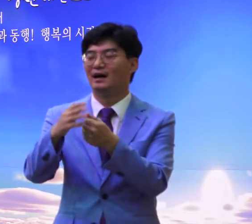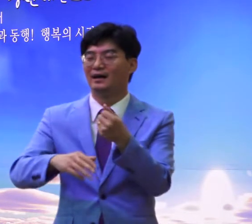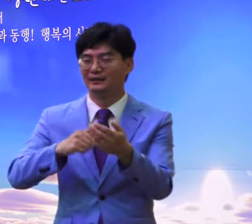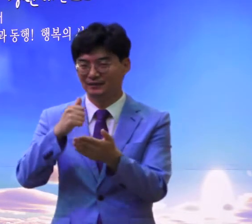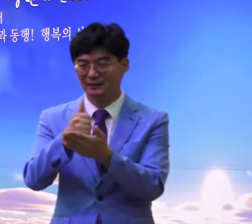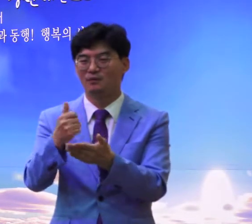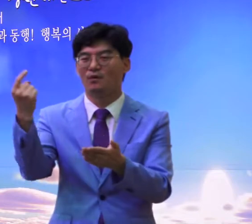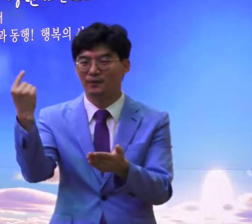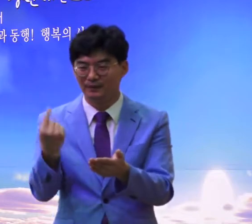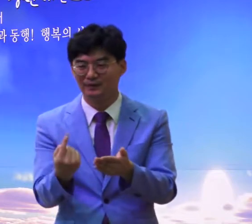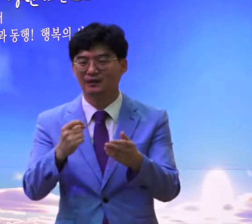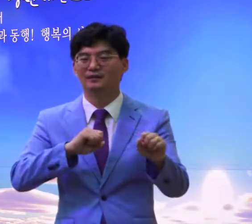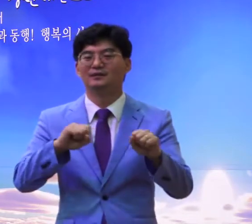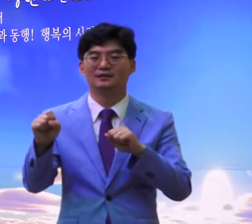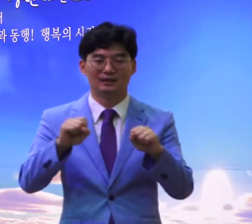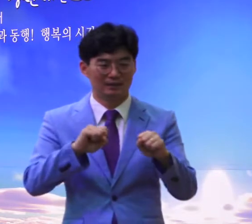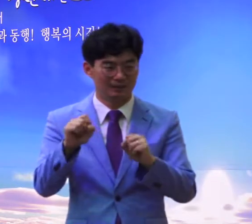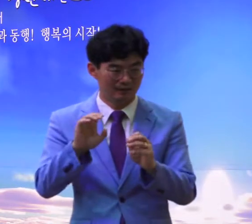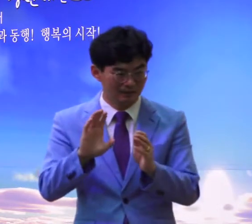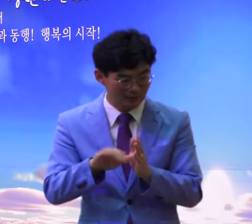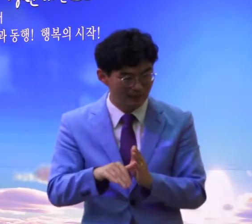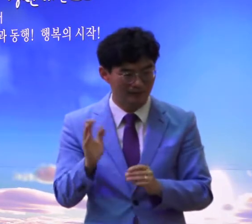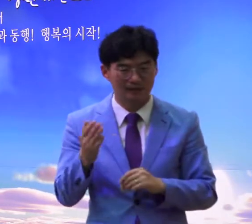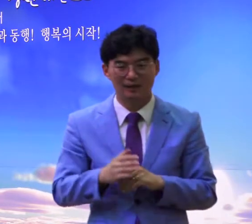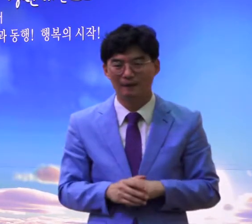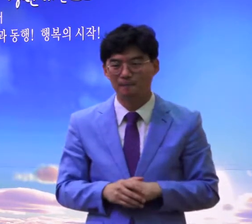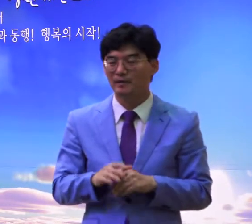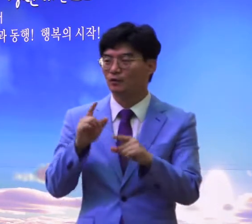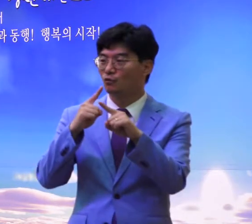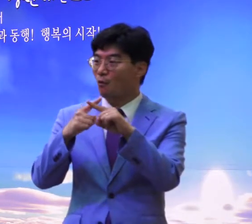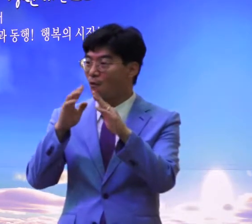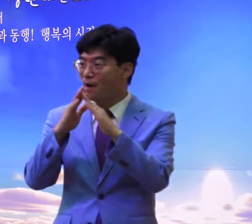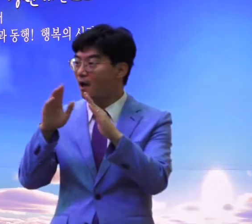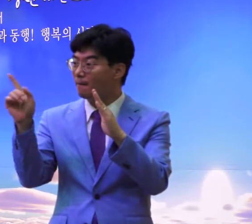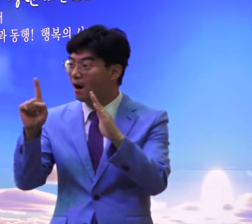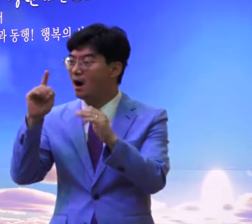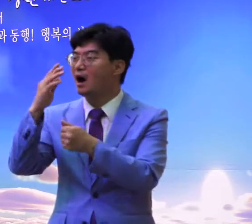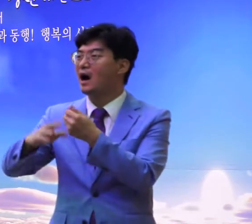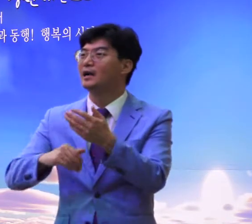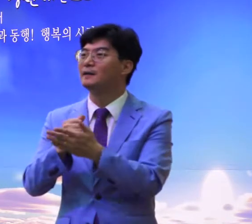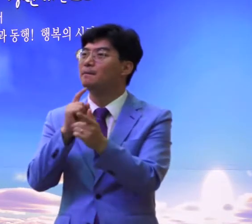것입니다. 교회는 하나님의 말씀이 이루어지는 곳이 되어야 합니다.